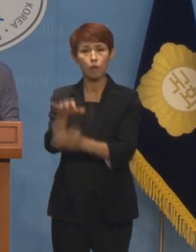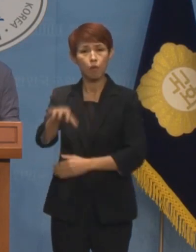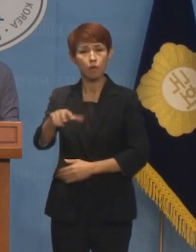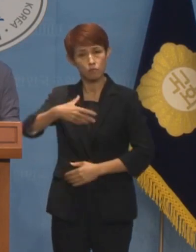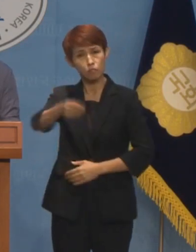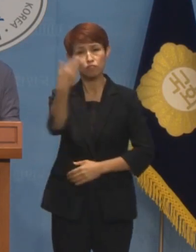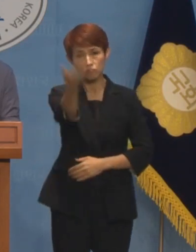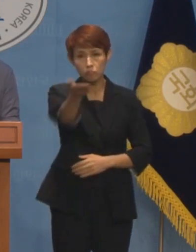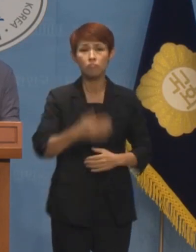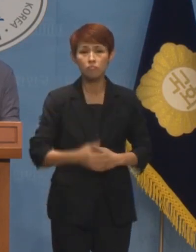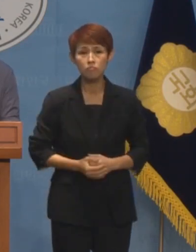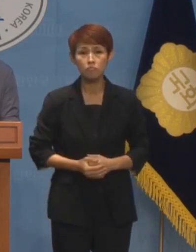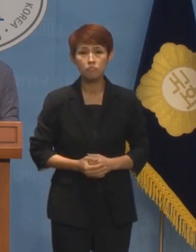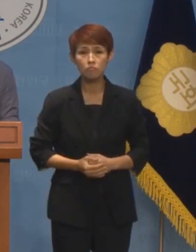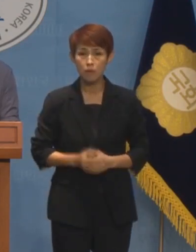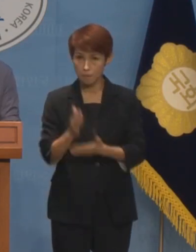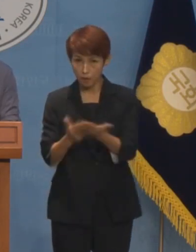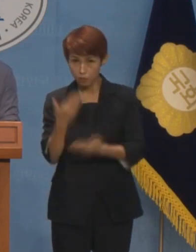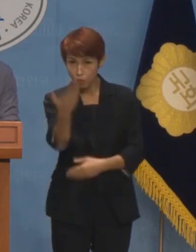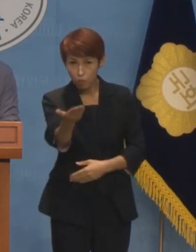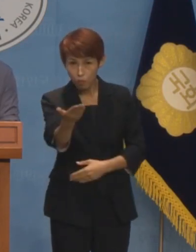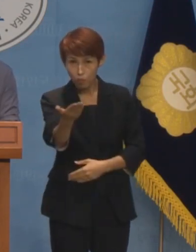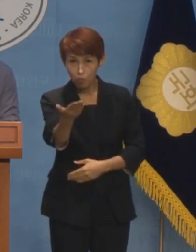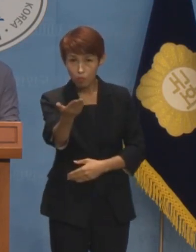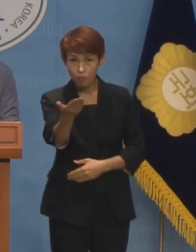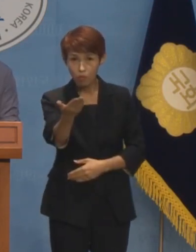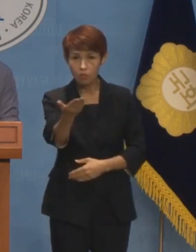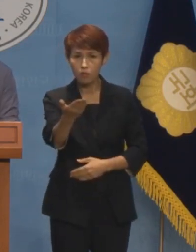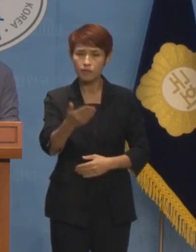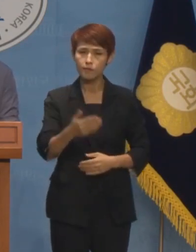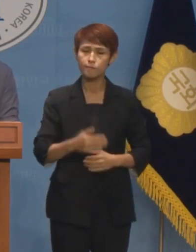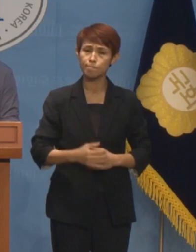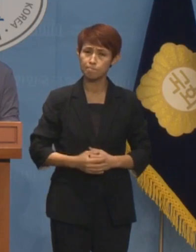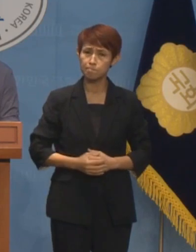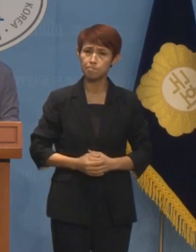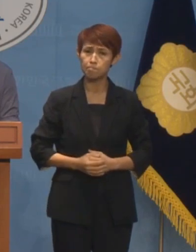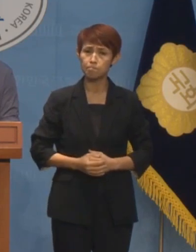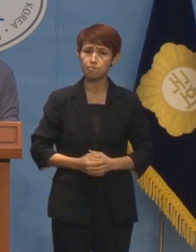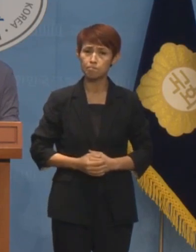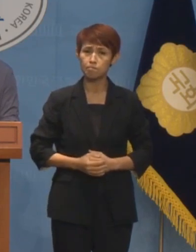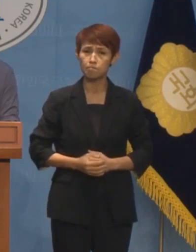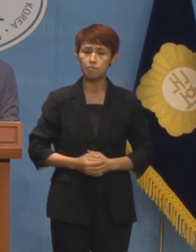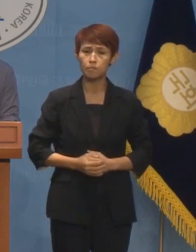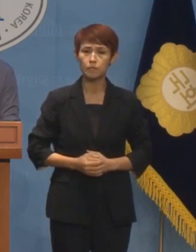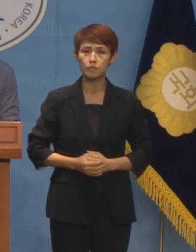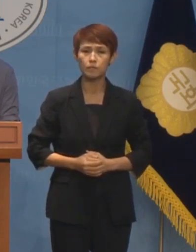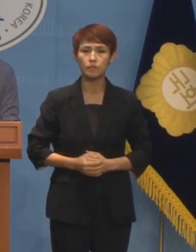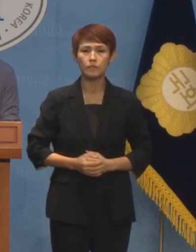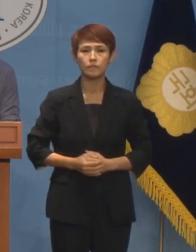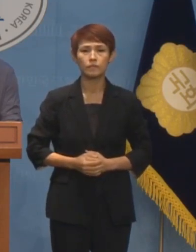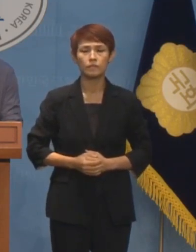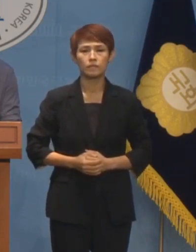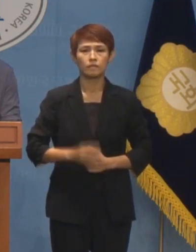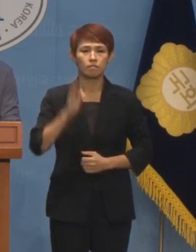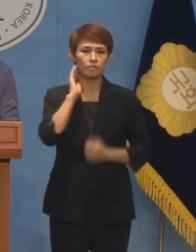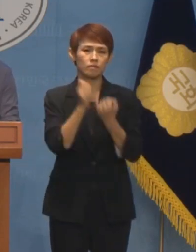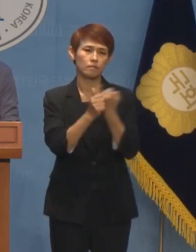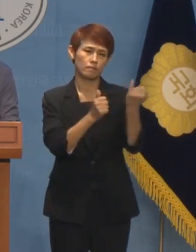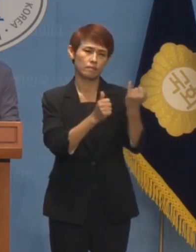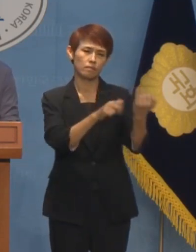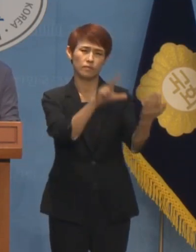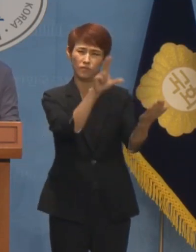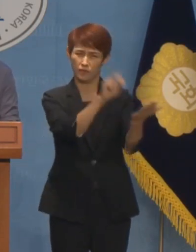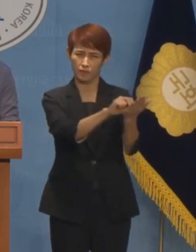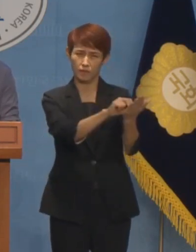진보당에서 당사의 절반이라도 뚝 떼어드릴 용의도 있습니다. 그만큼 김건희